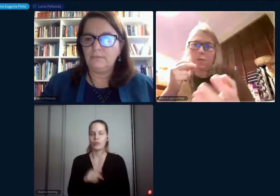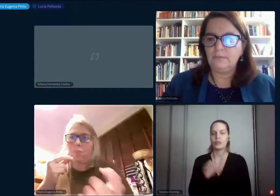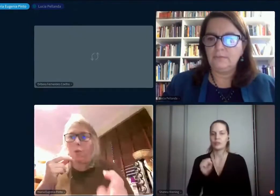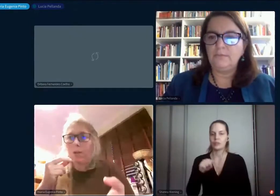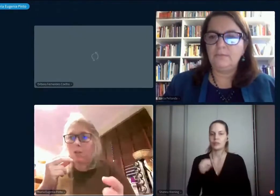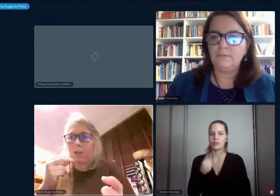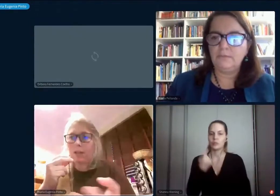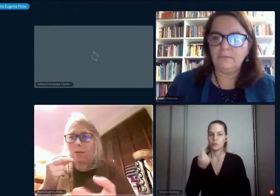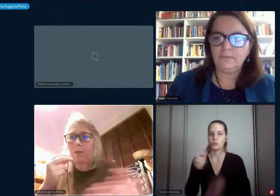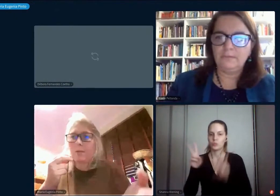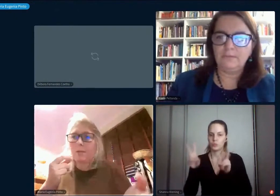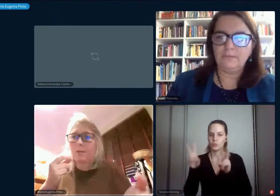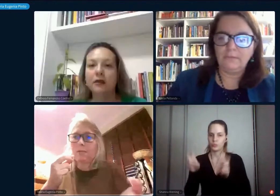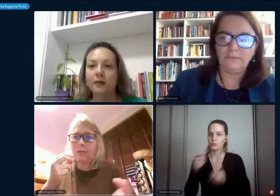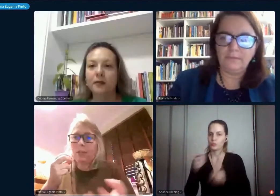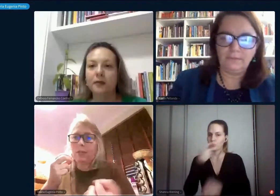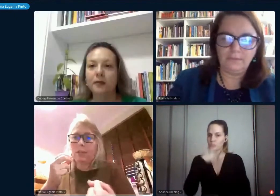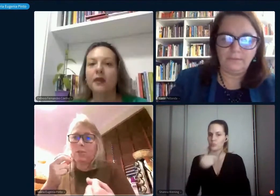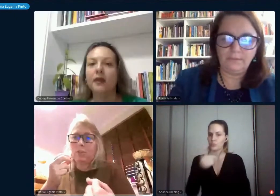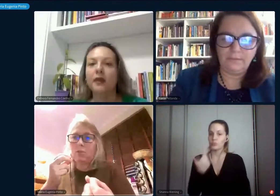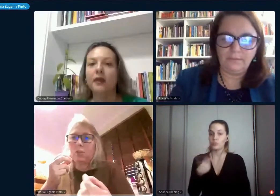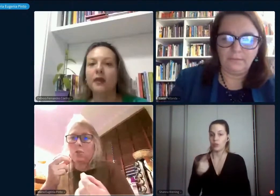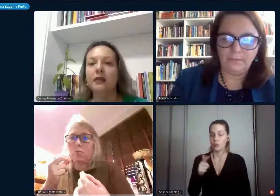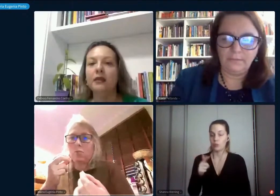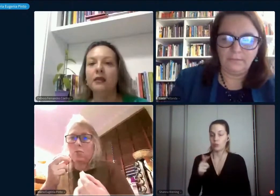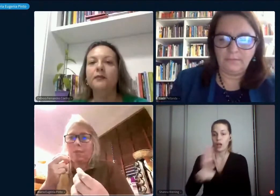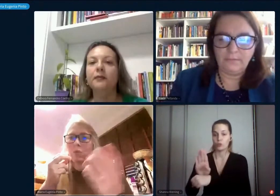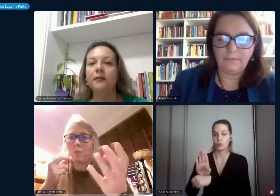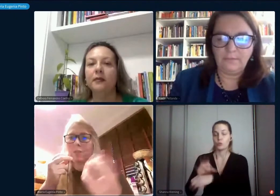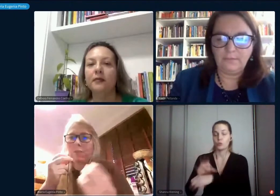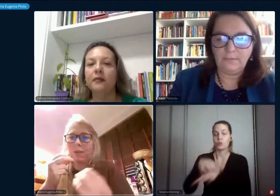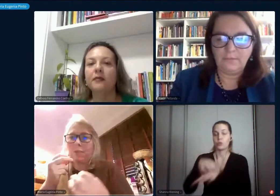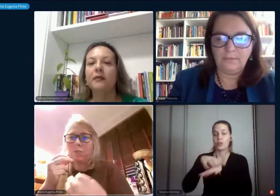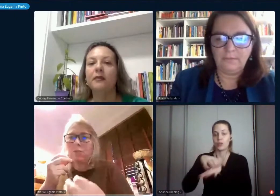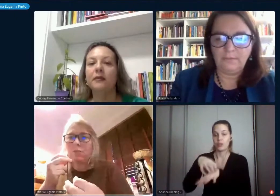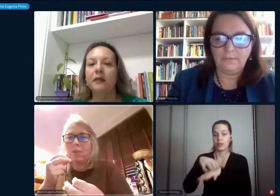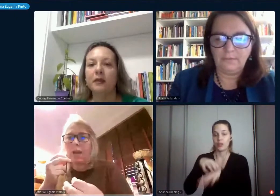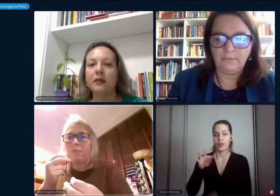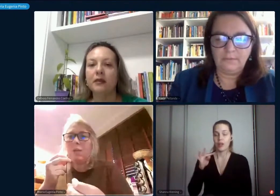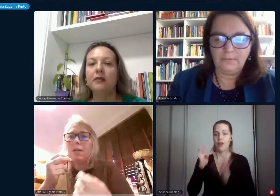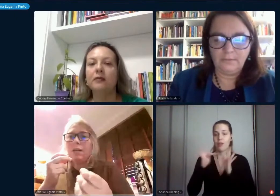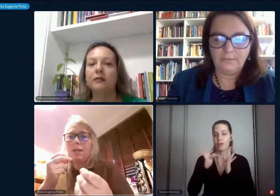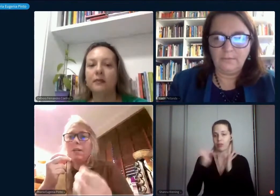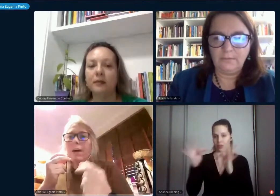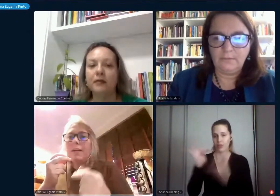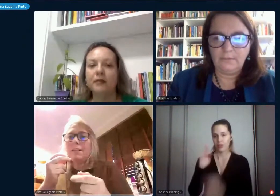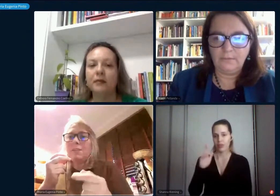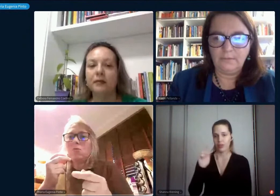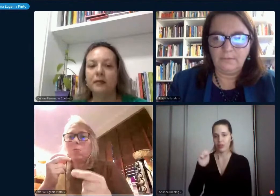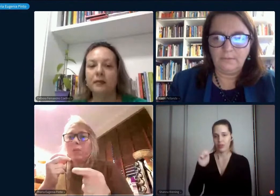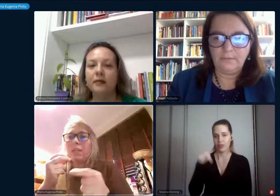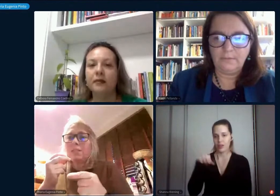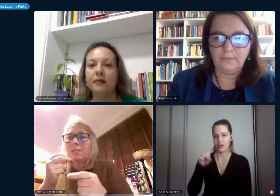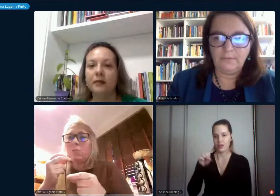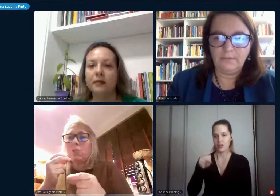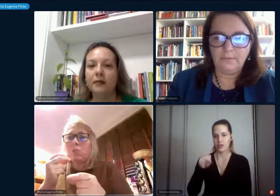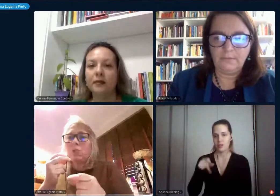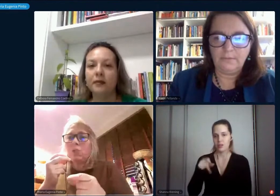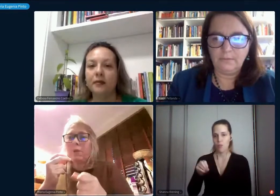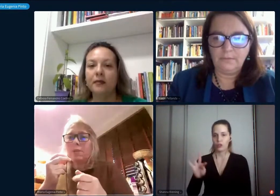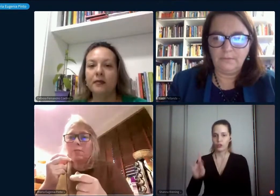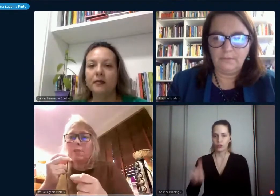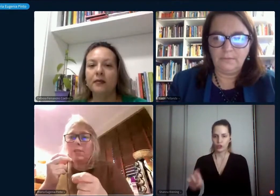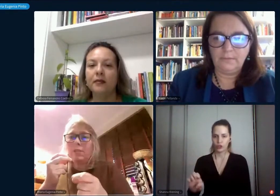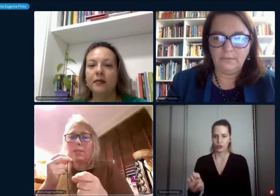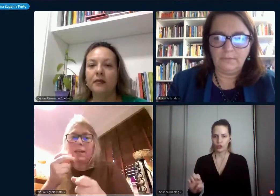um auxílio transporte, né? Que é uma questão que a gente já discutiu internamente, mas que fica muito inviável. Mas isso poderia ser substituído